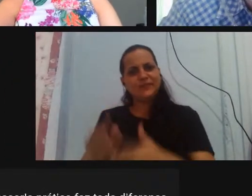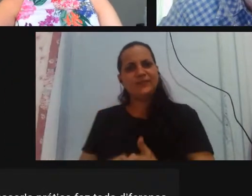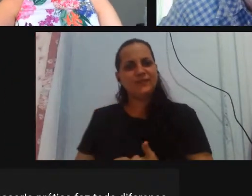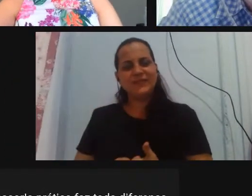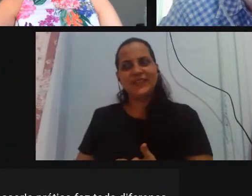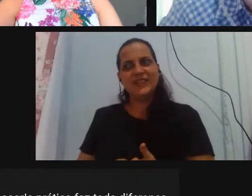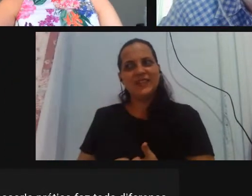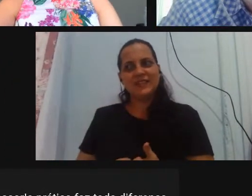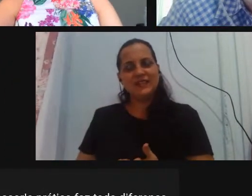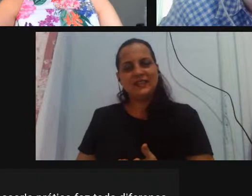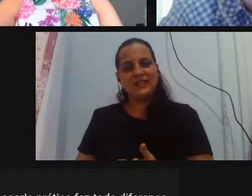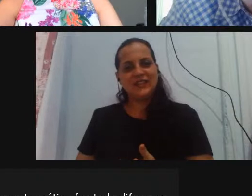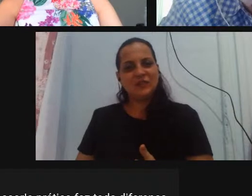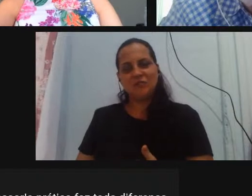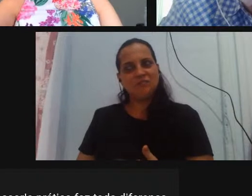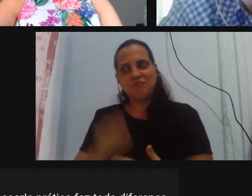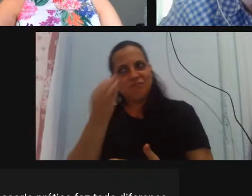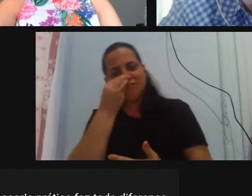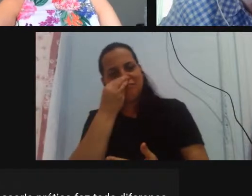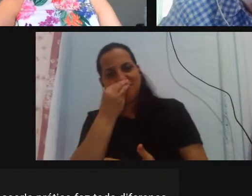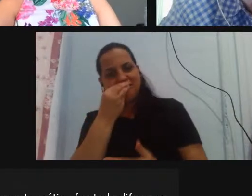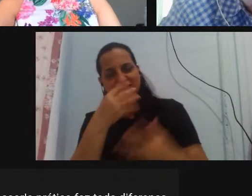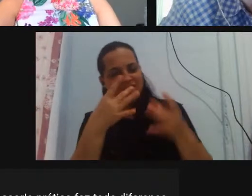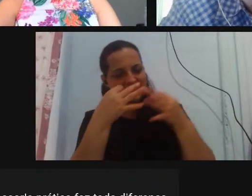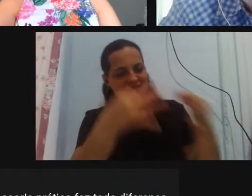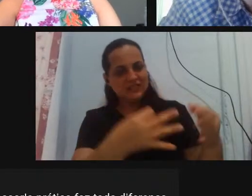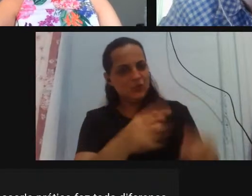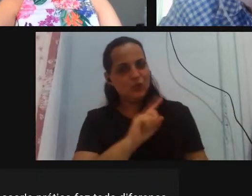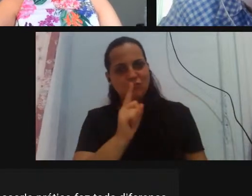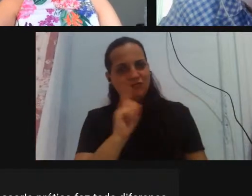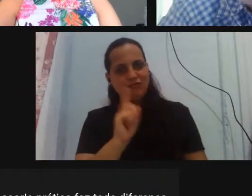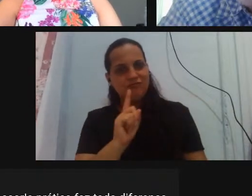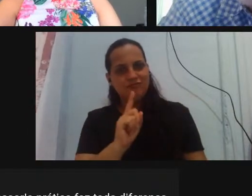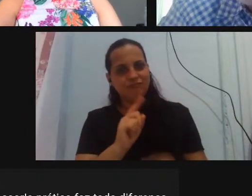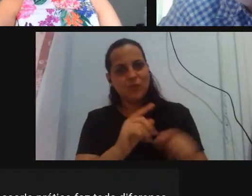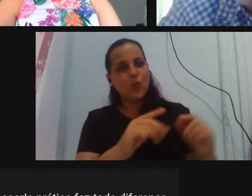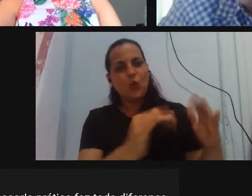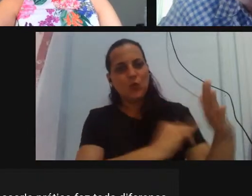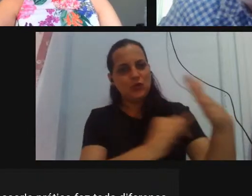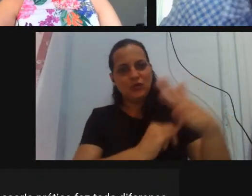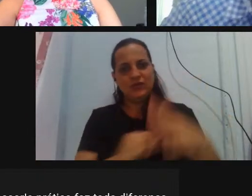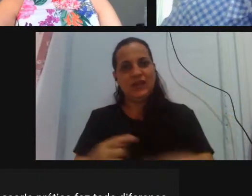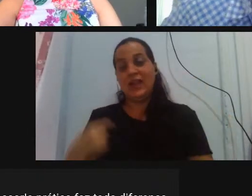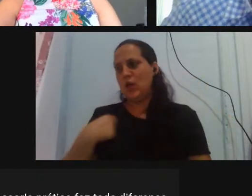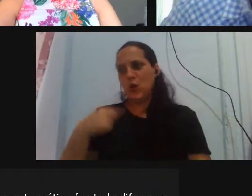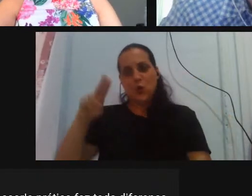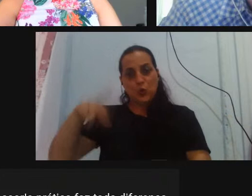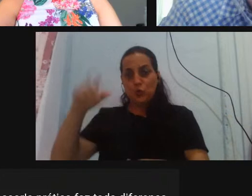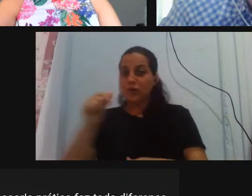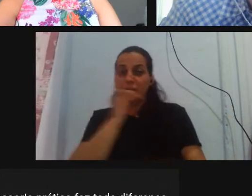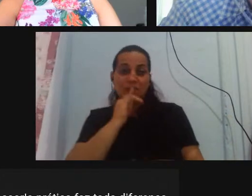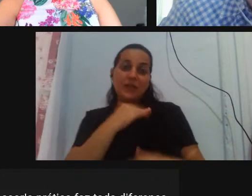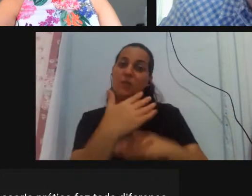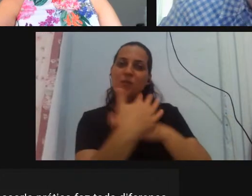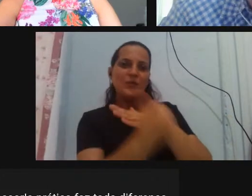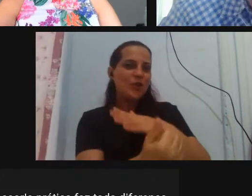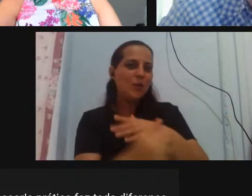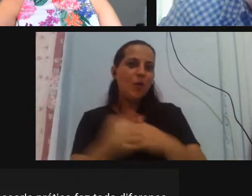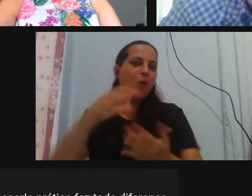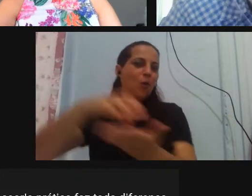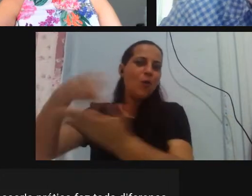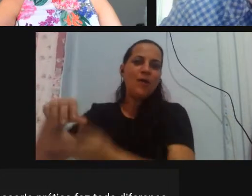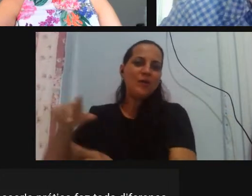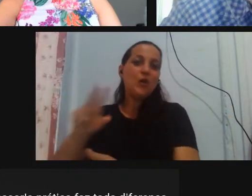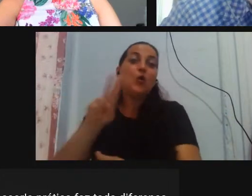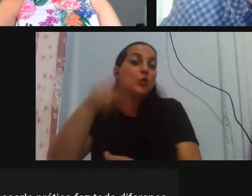não têm dado a devida atenção a isso, né? Eu nunca fui convidado, por exemplo, a falar num curso de